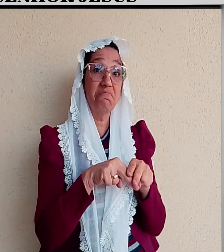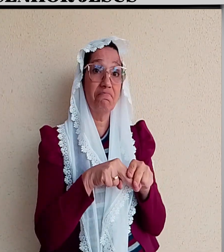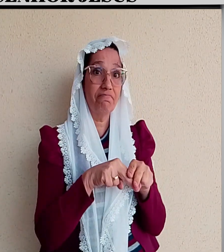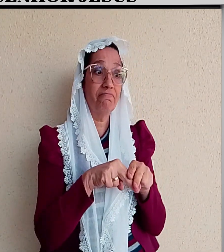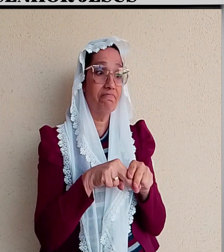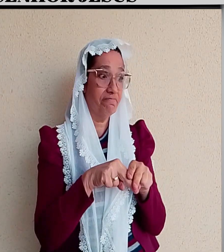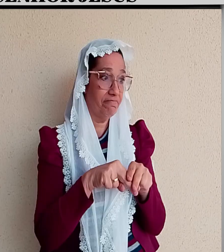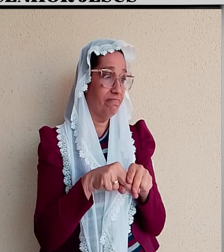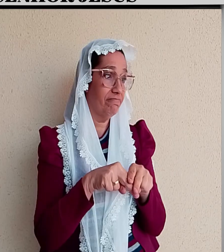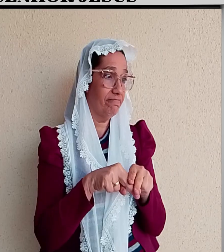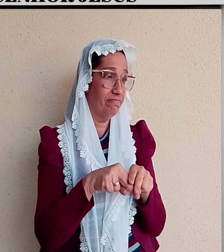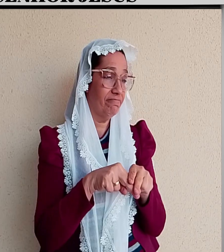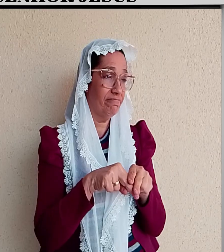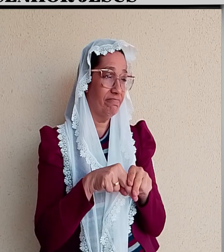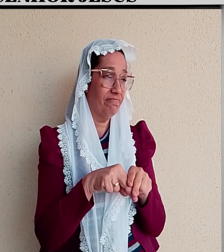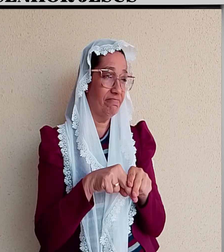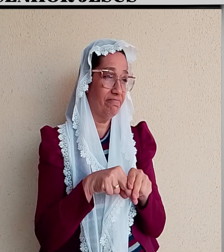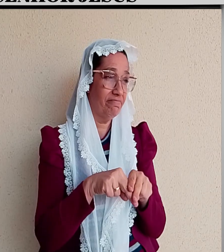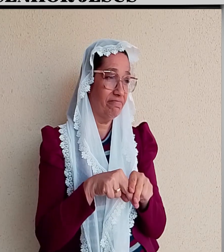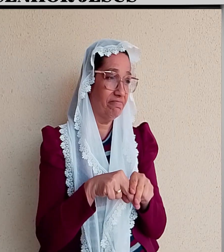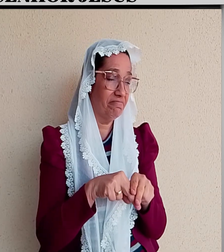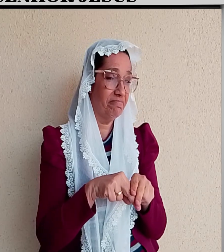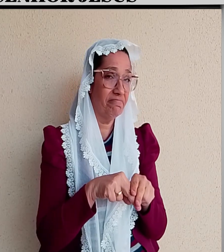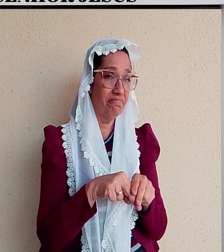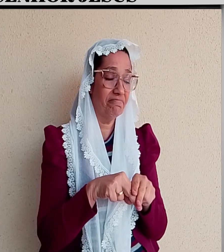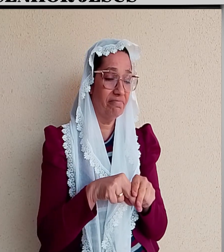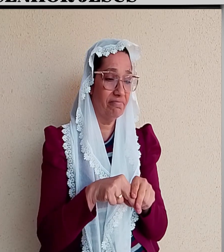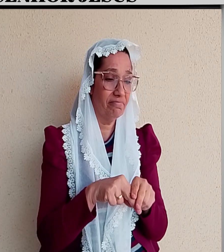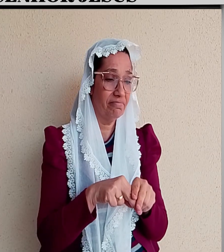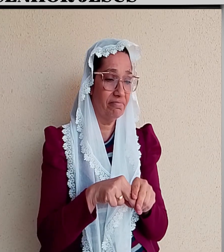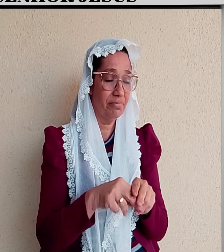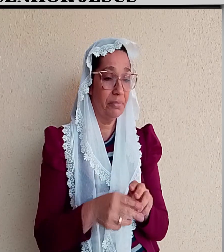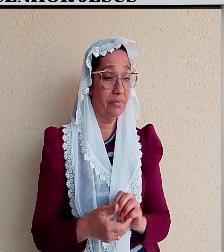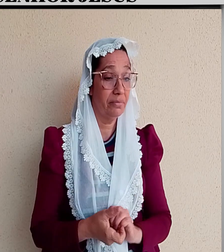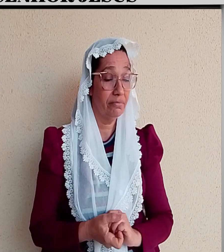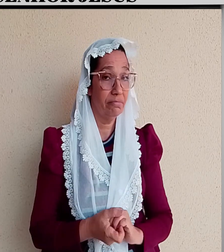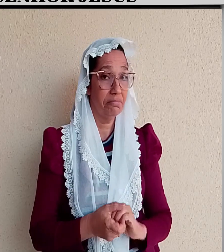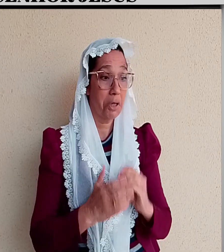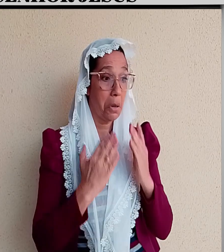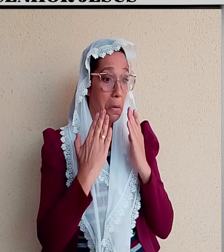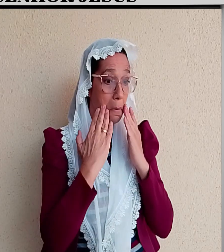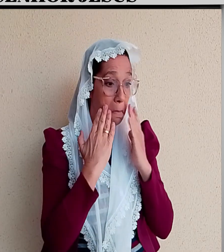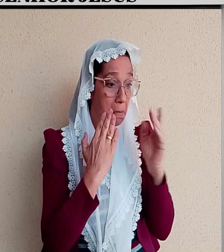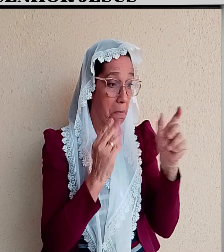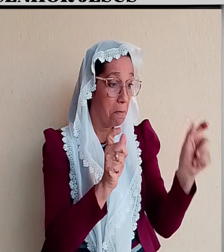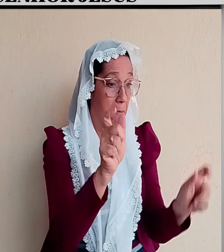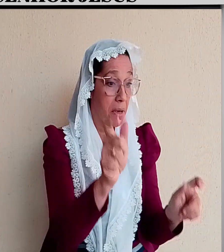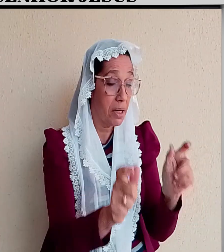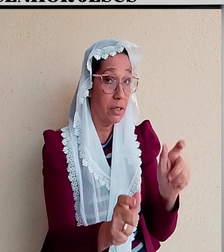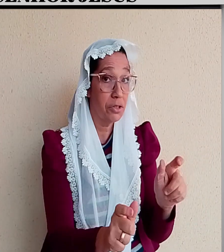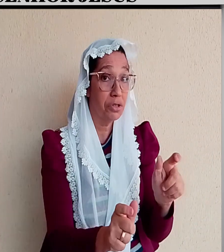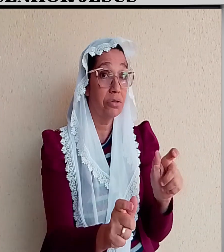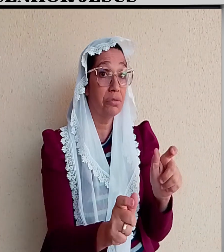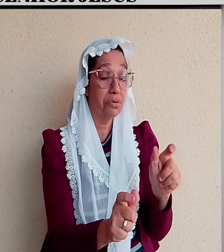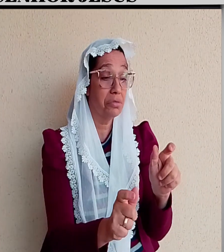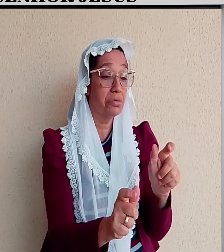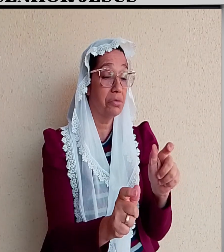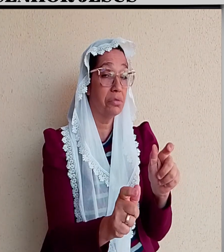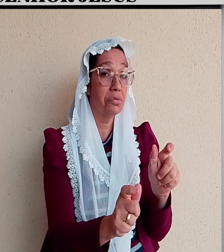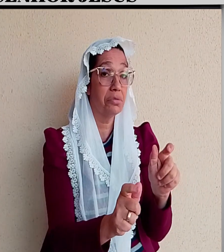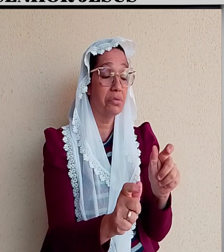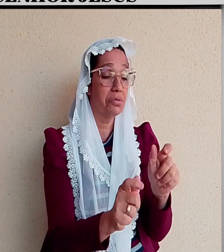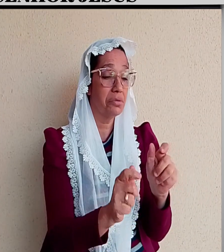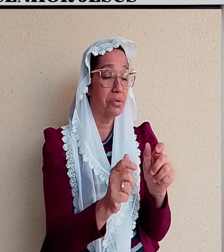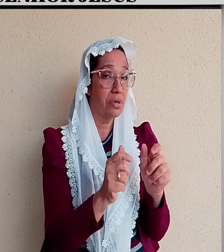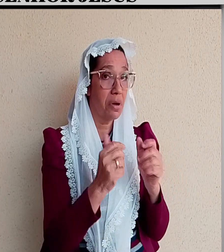Então o mundo será, aleluia, nós seremos odiados pelo mundo. Essa é a promessa que foi